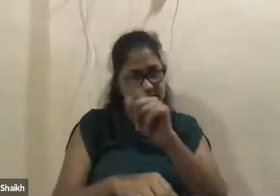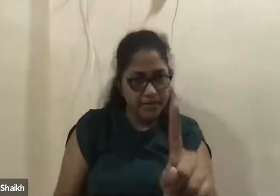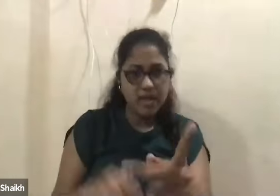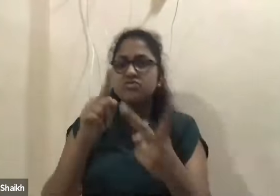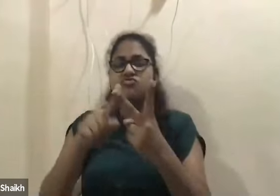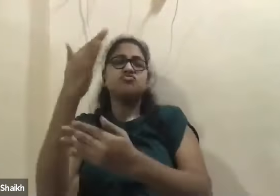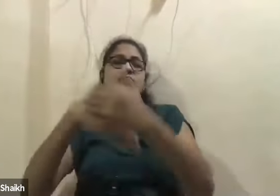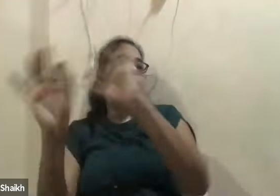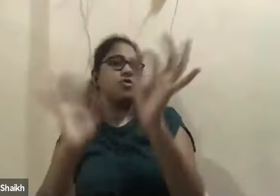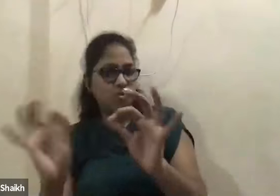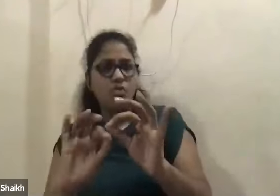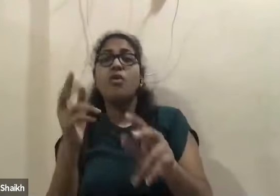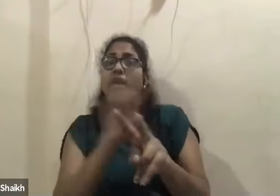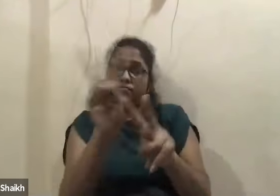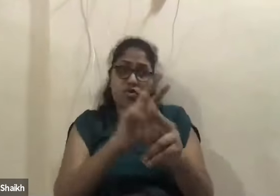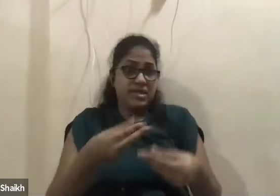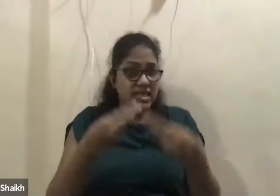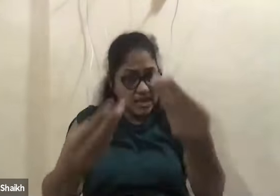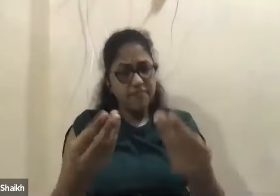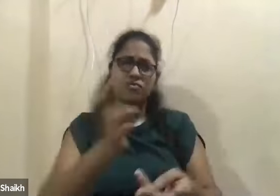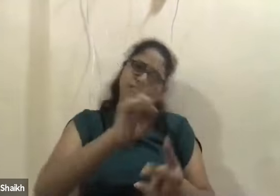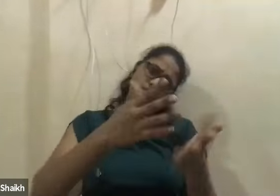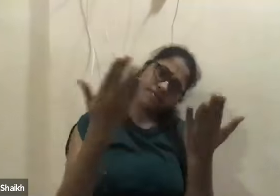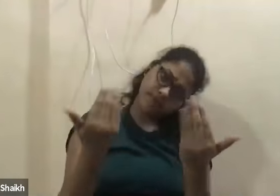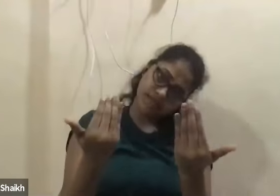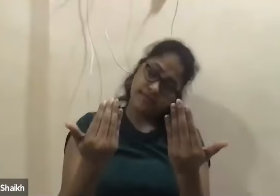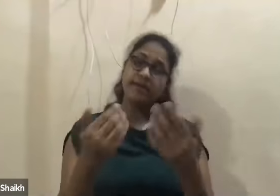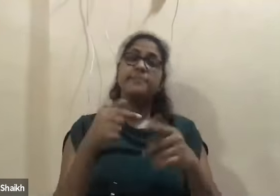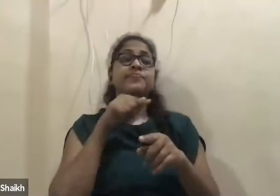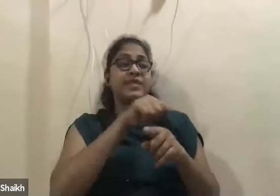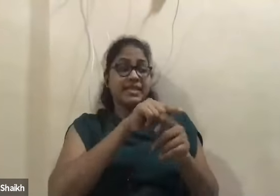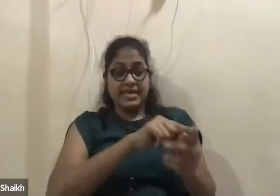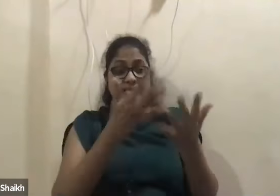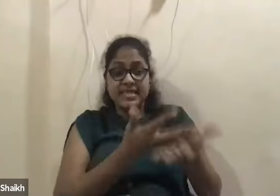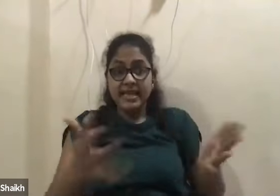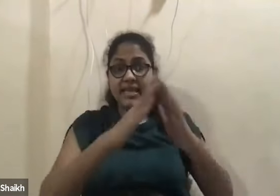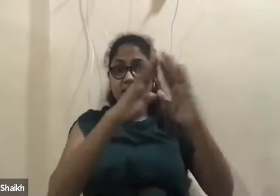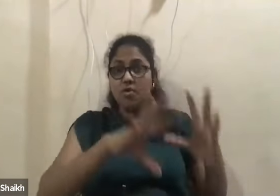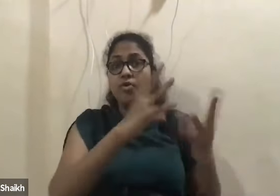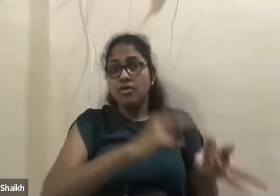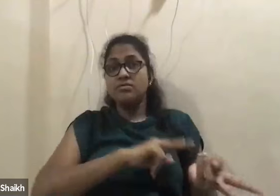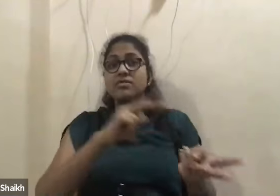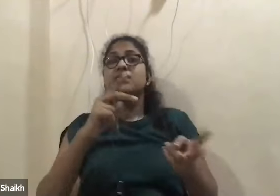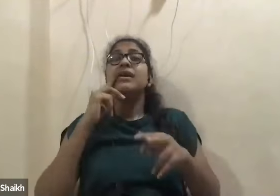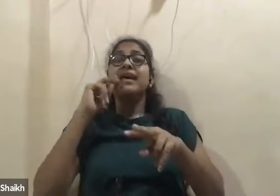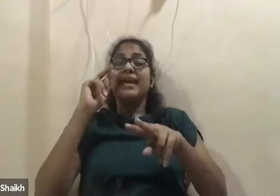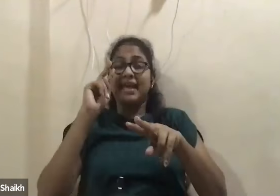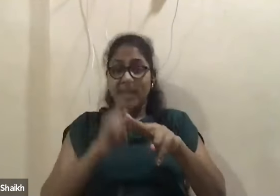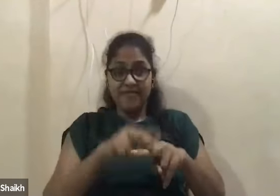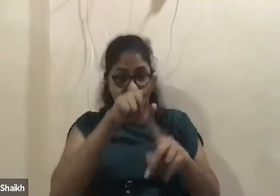है। ट्रस्ट प्रॉपर्टी, इट विल बी ट्रांसफर्ड इमीडिएटली टू द ट्रस्ट अगर आप ट्रस्ट डीड बना के करते